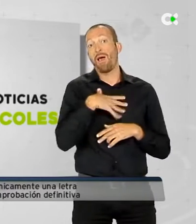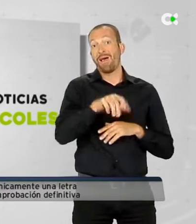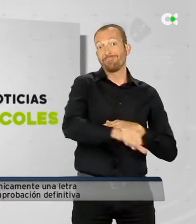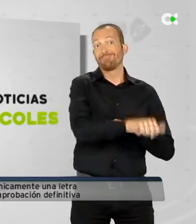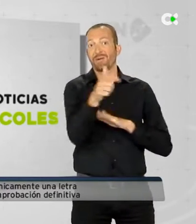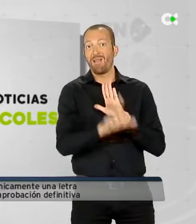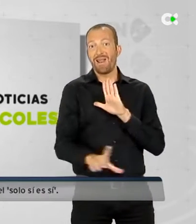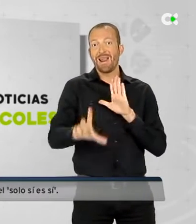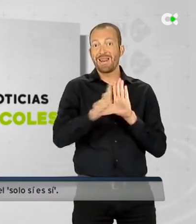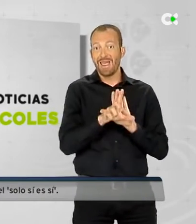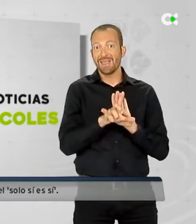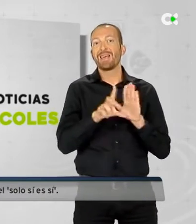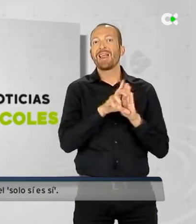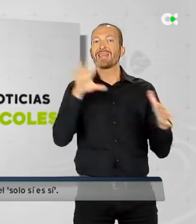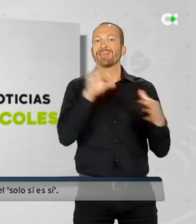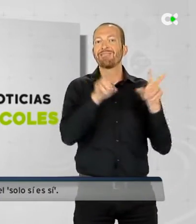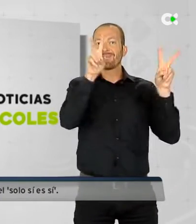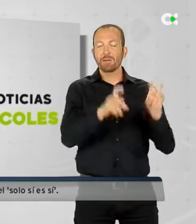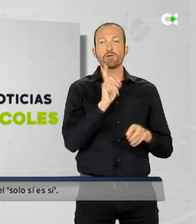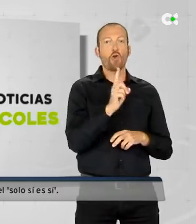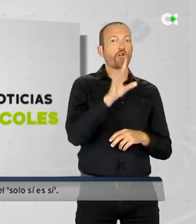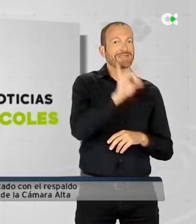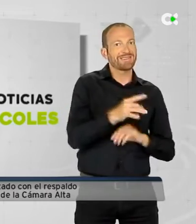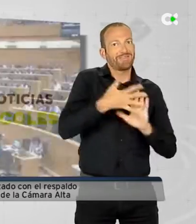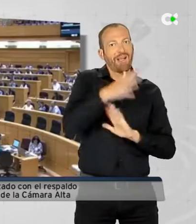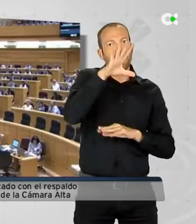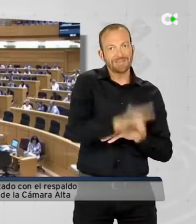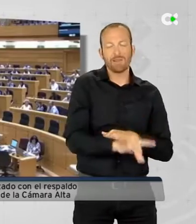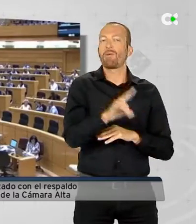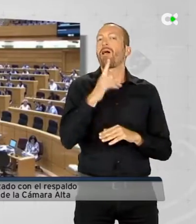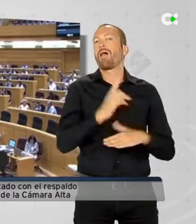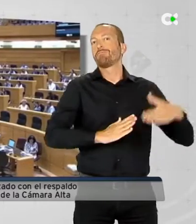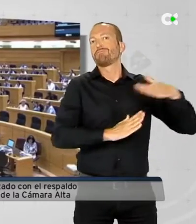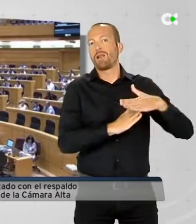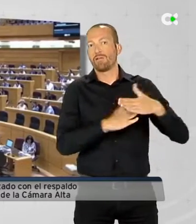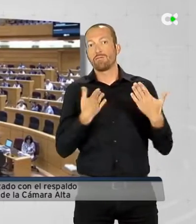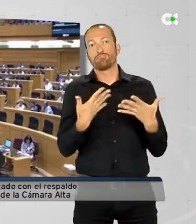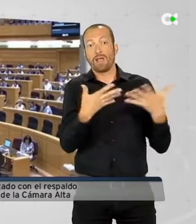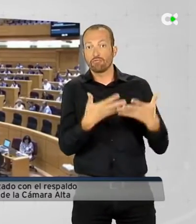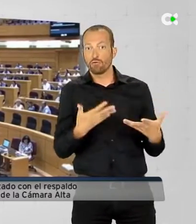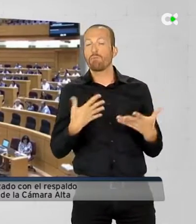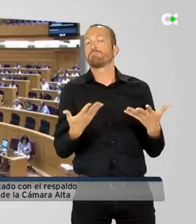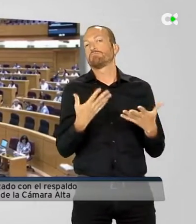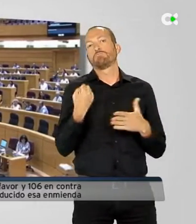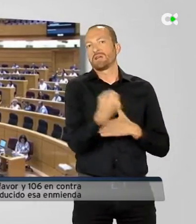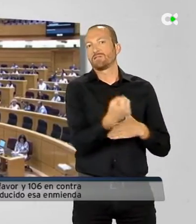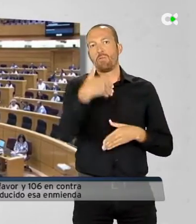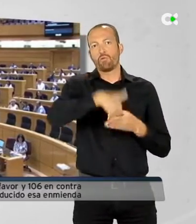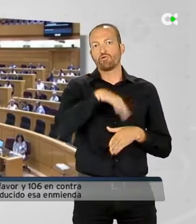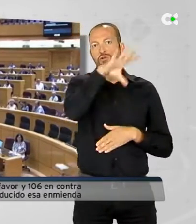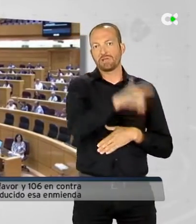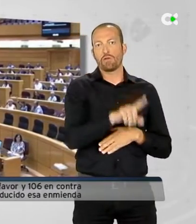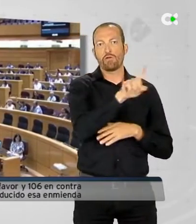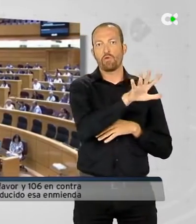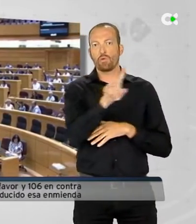aprobación definitiva de la ley del solo sí es sí. El texto ha contado con el respaldo de la mayoría de la Cámara Alta, con